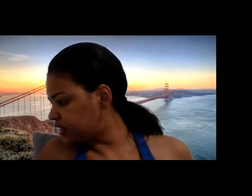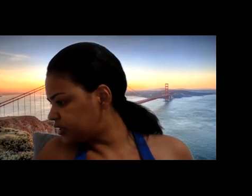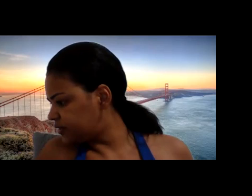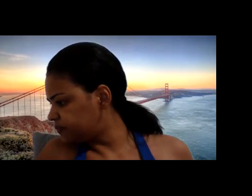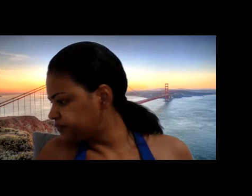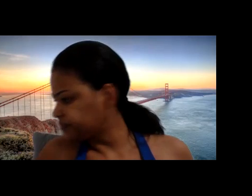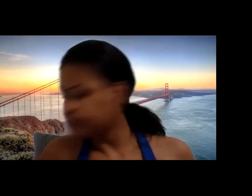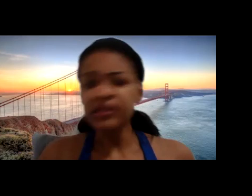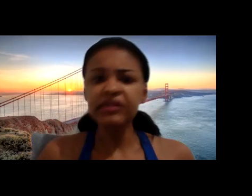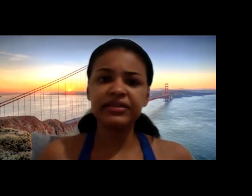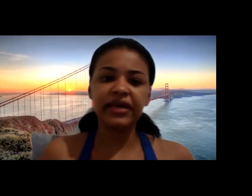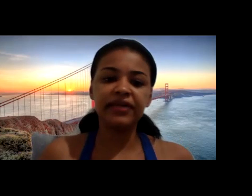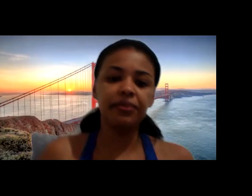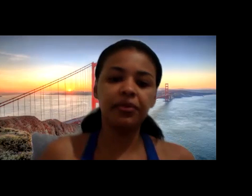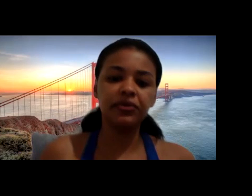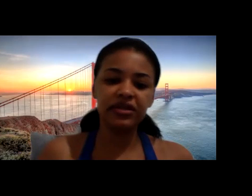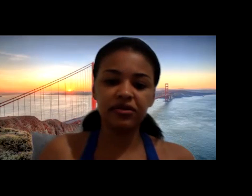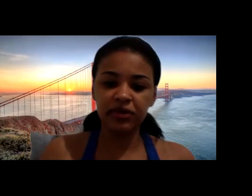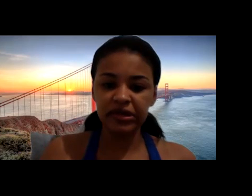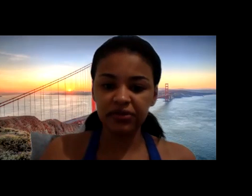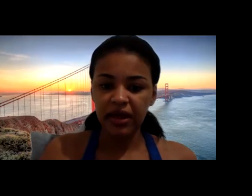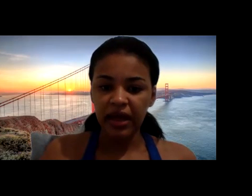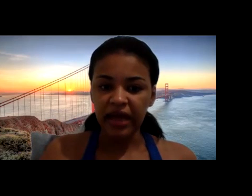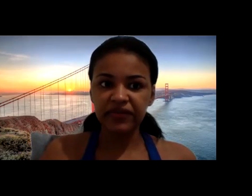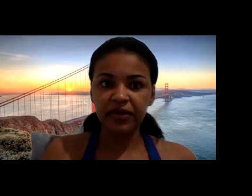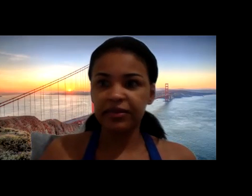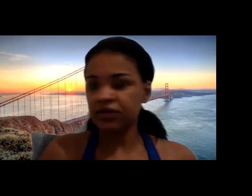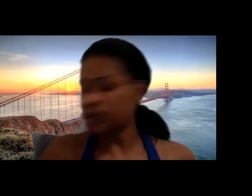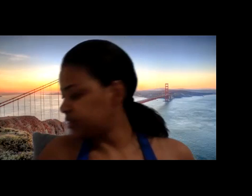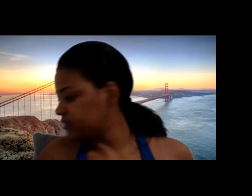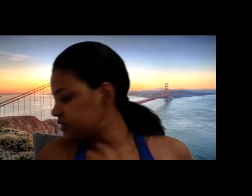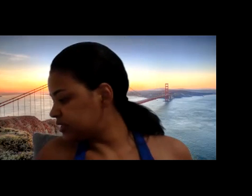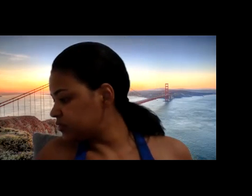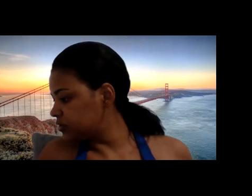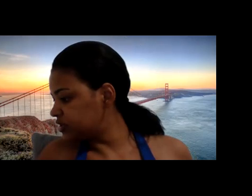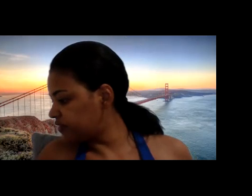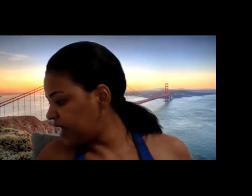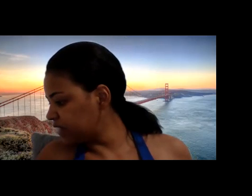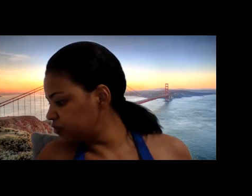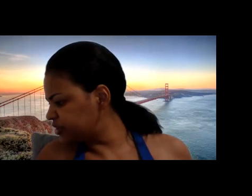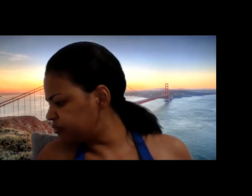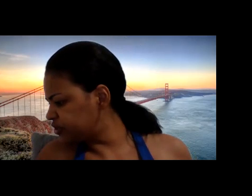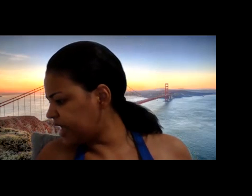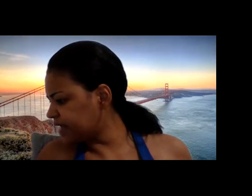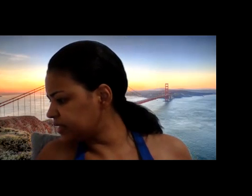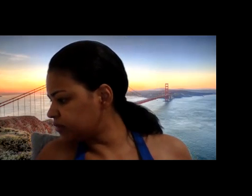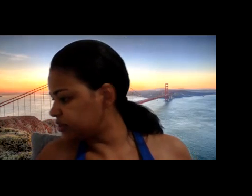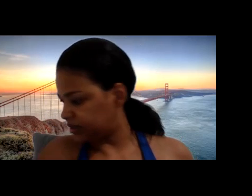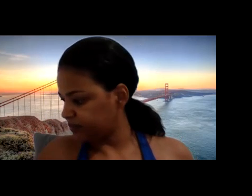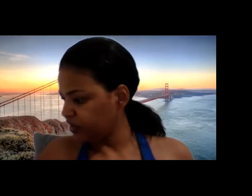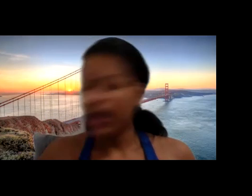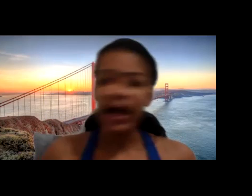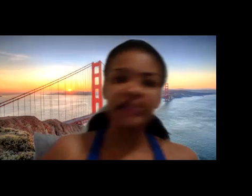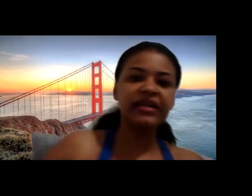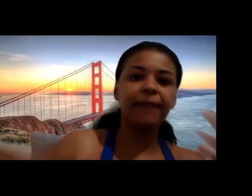202 gente tá certo Bom dia nono ano a gente vai começar a ficar página 212 gente vai falar dos tipos de